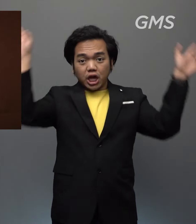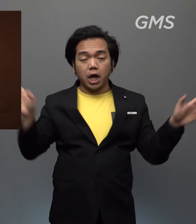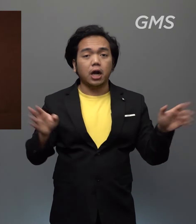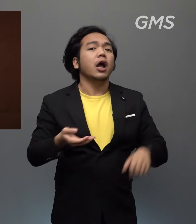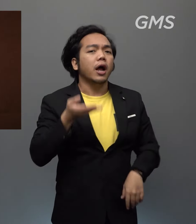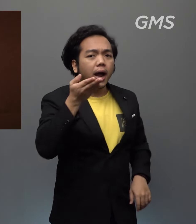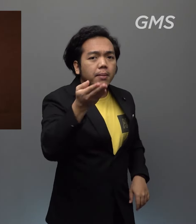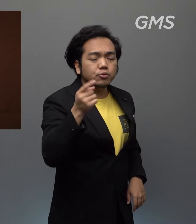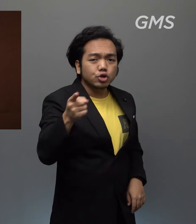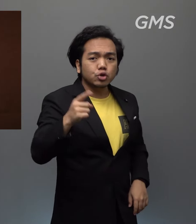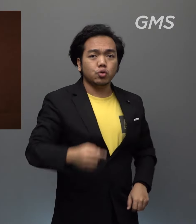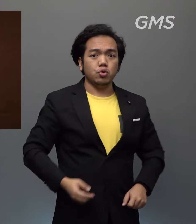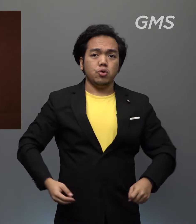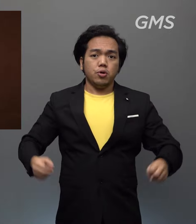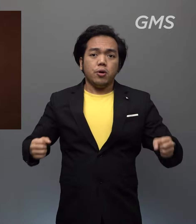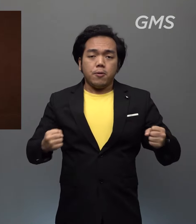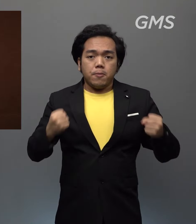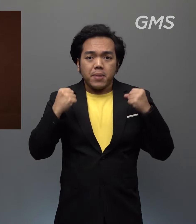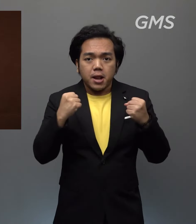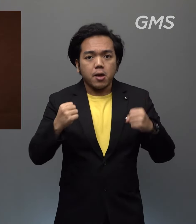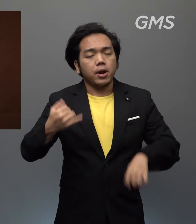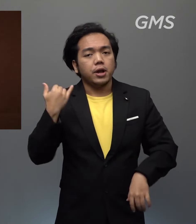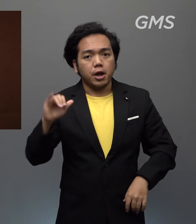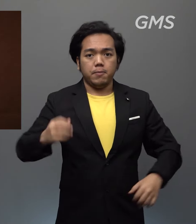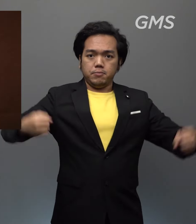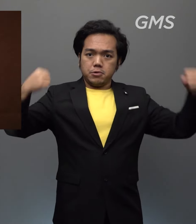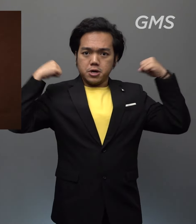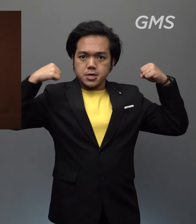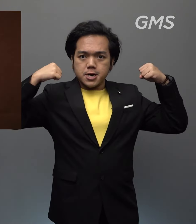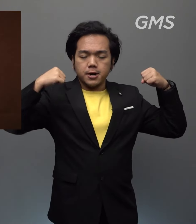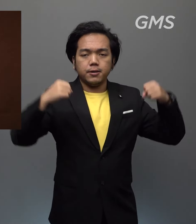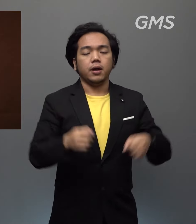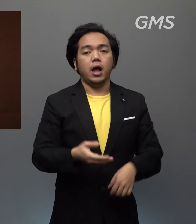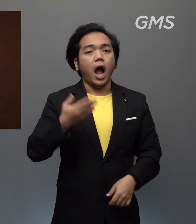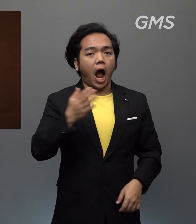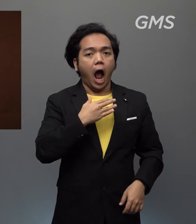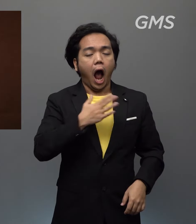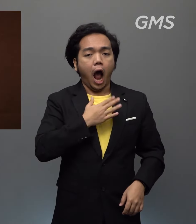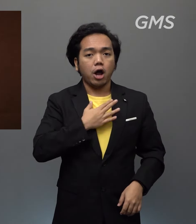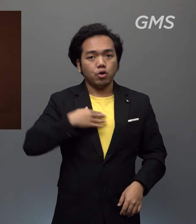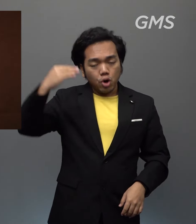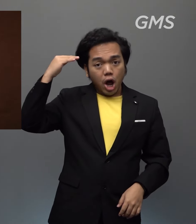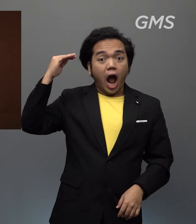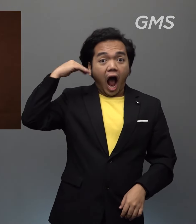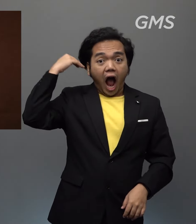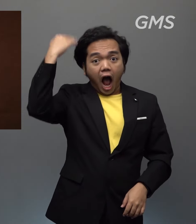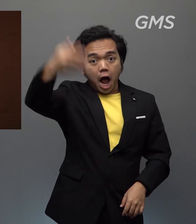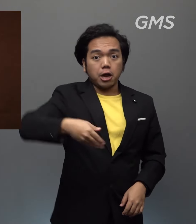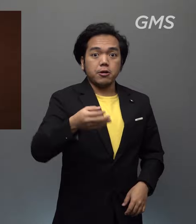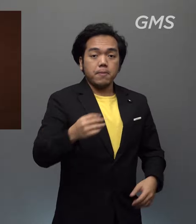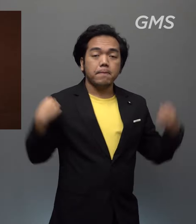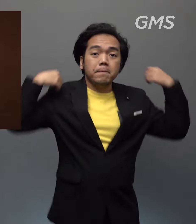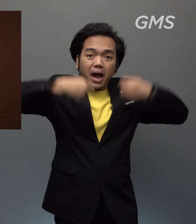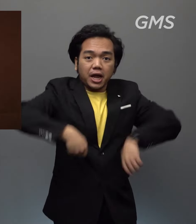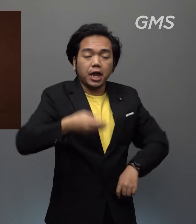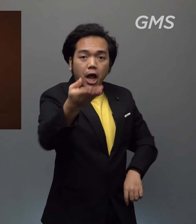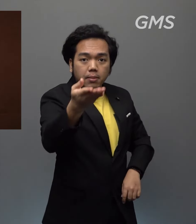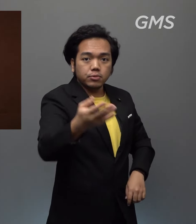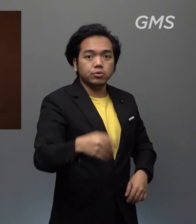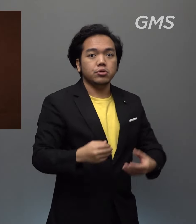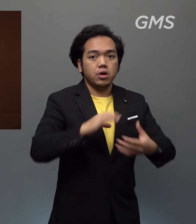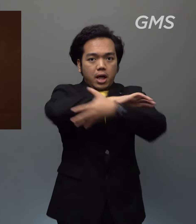untuk melepaskan bangsa Israel dari tekanan orang Midian. Di dalam ayat yang ke-16